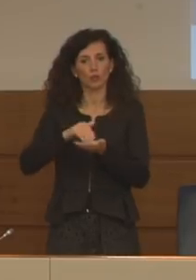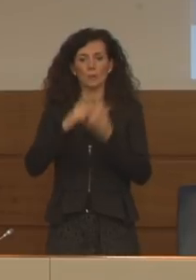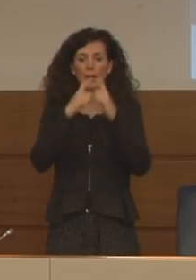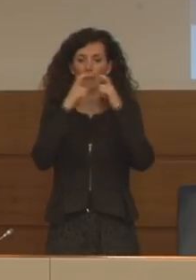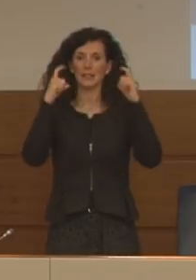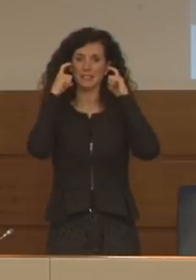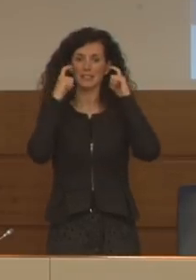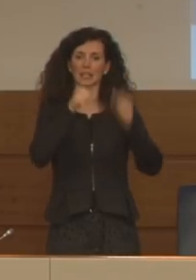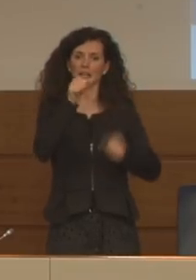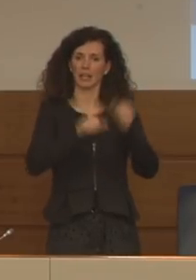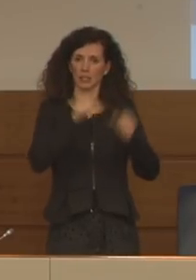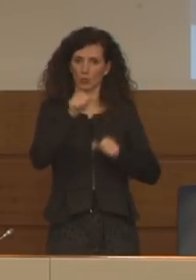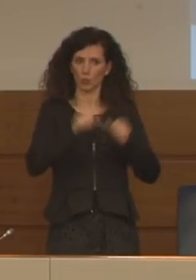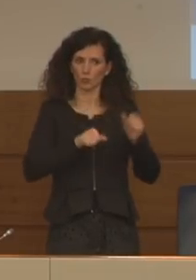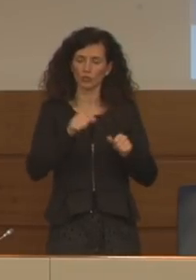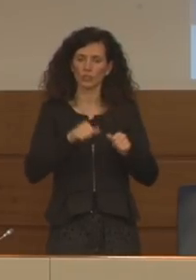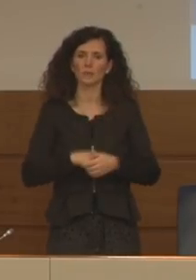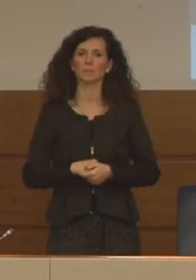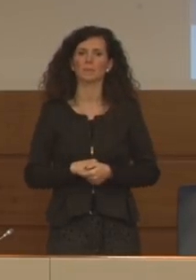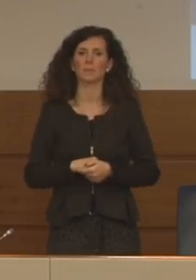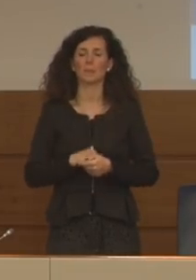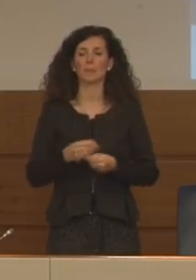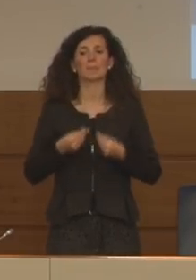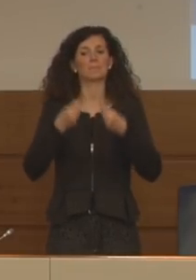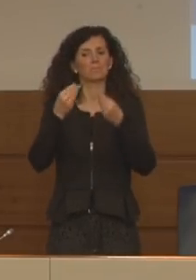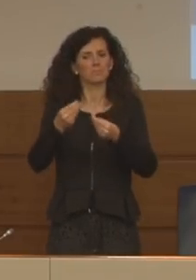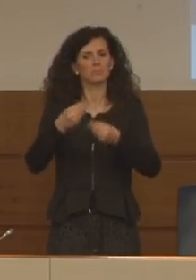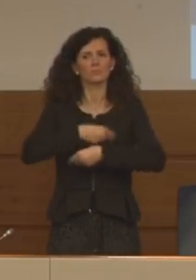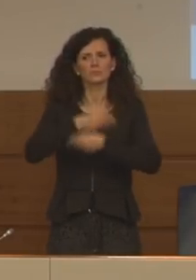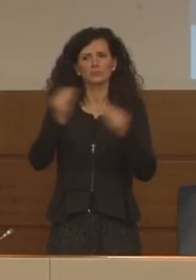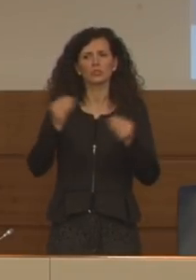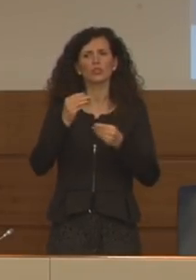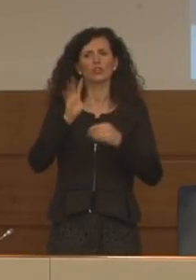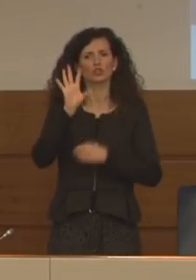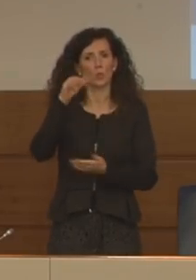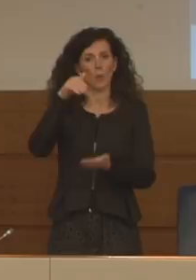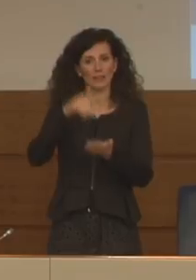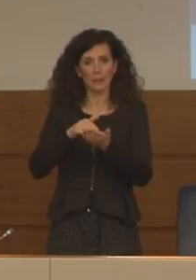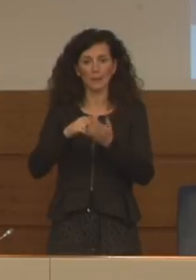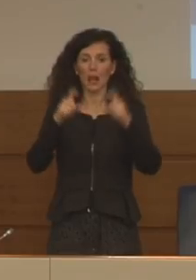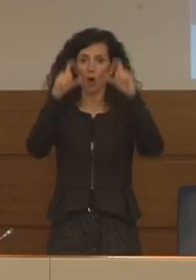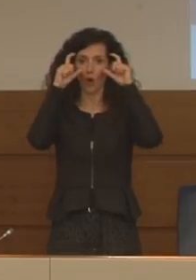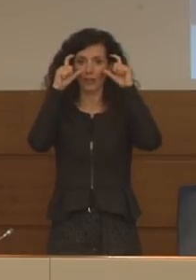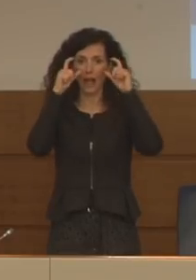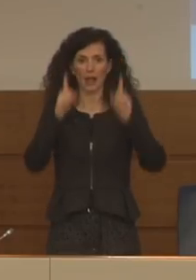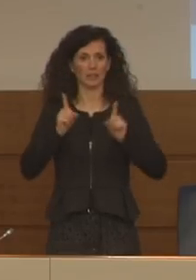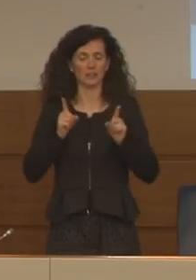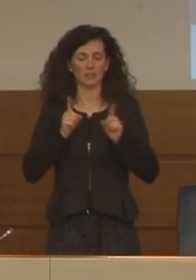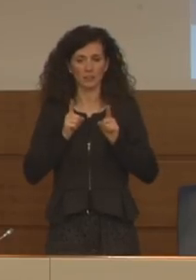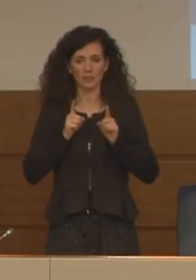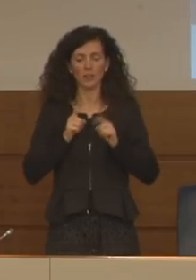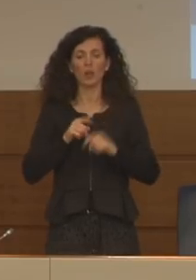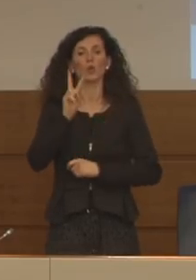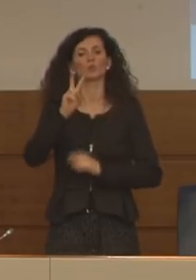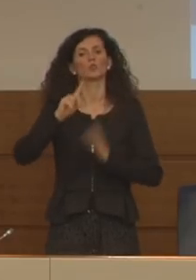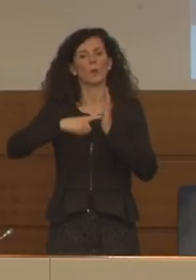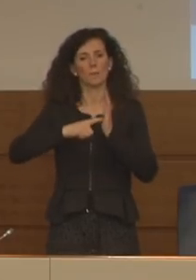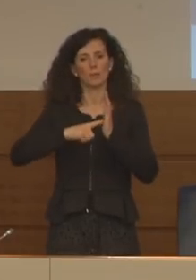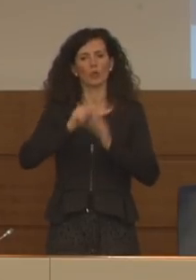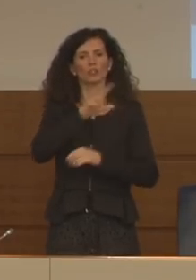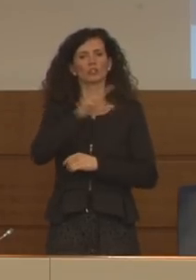chirurgiche la consegna di cinquantamila occhiali protettivi la consegna di oltre 2 milioni